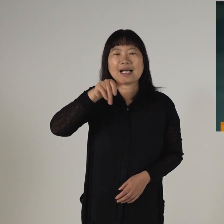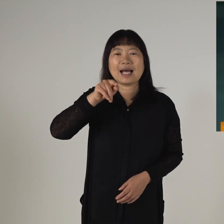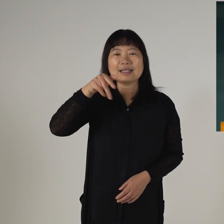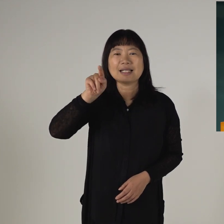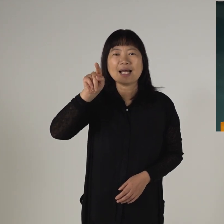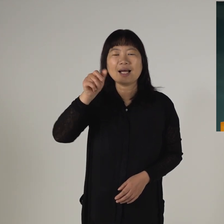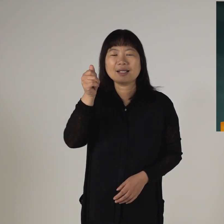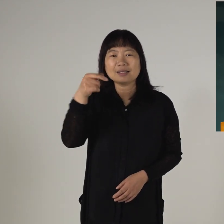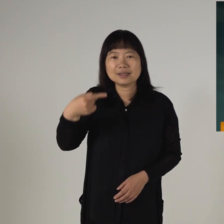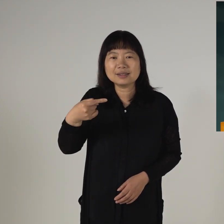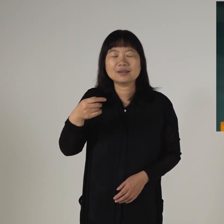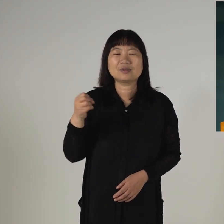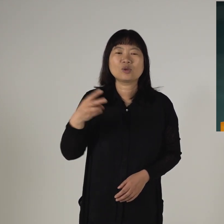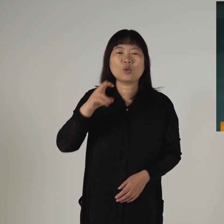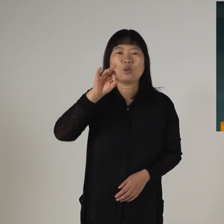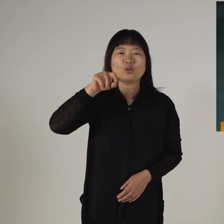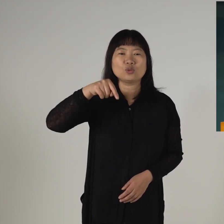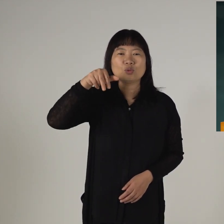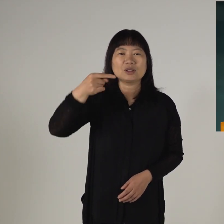이런 나라들을 돌아다닌 거예요.